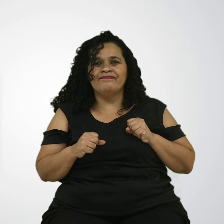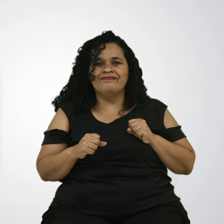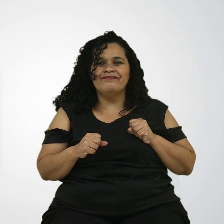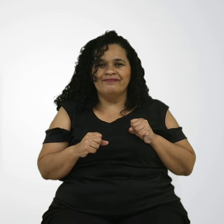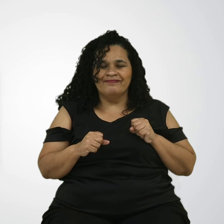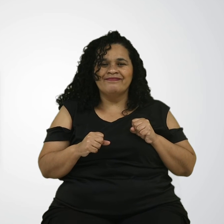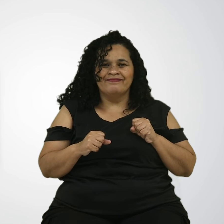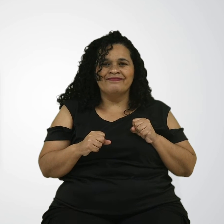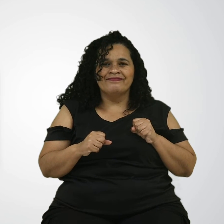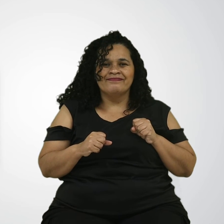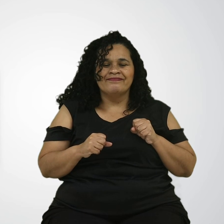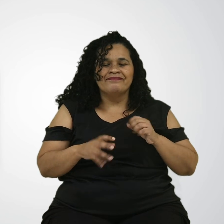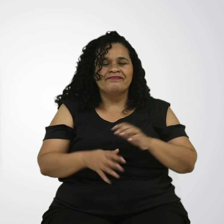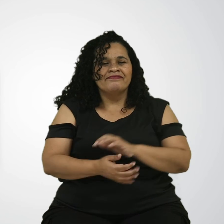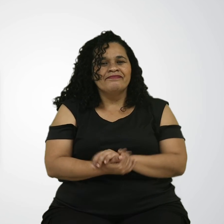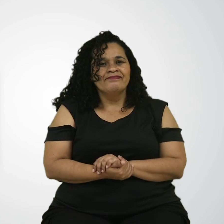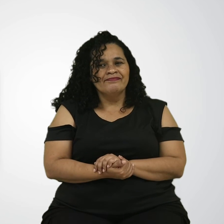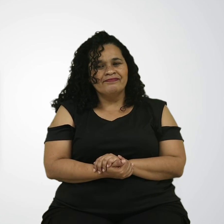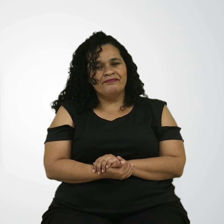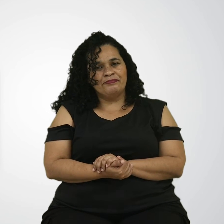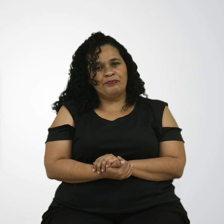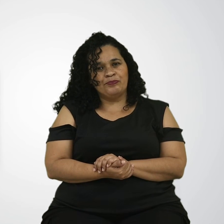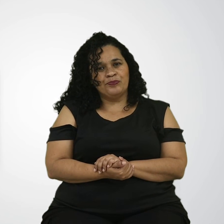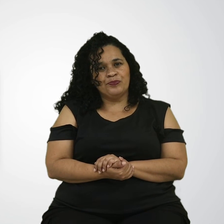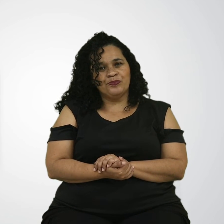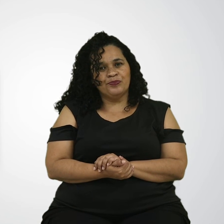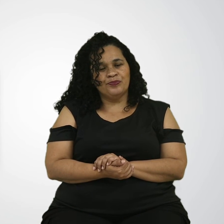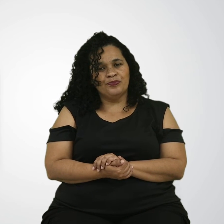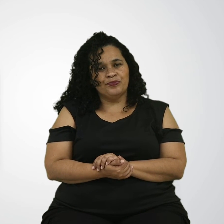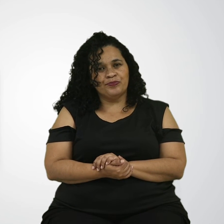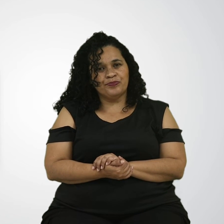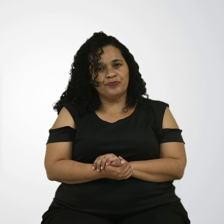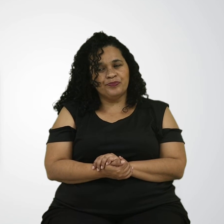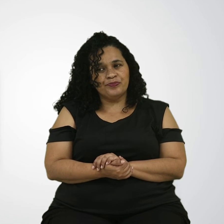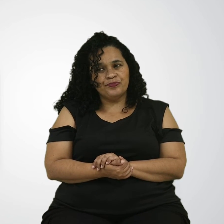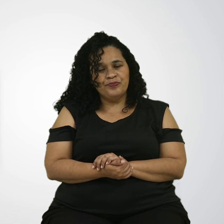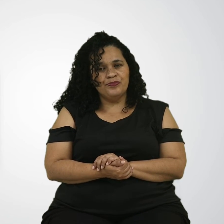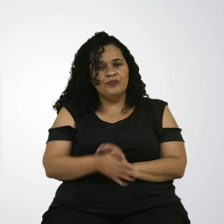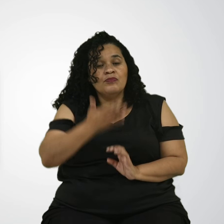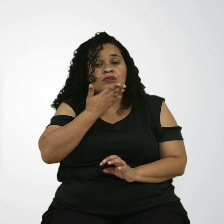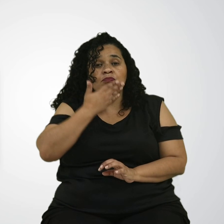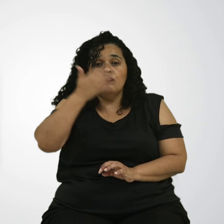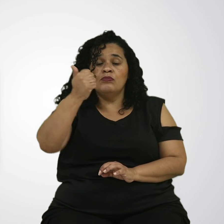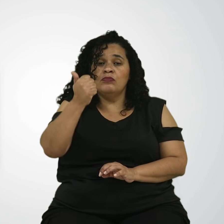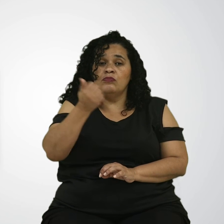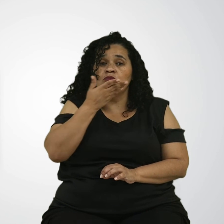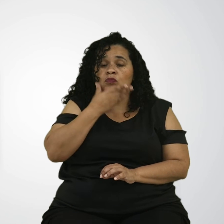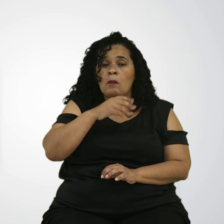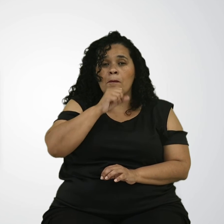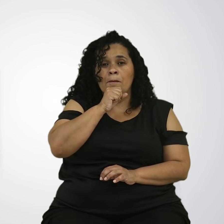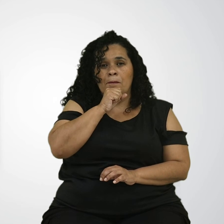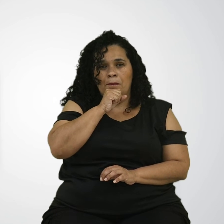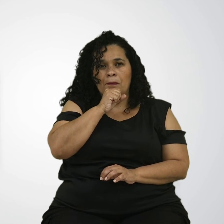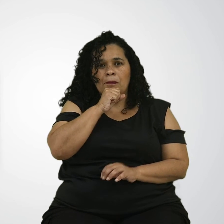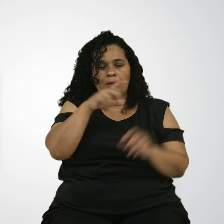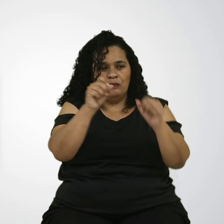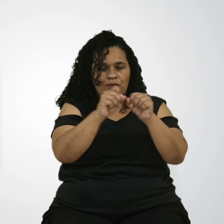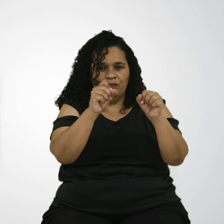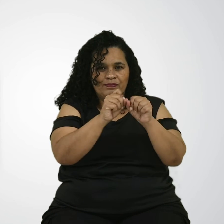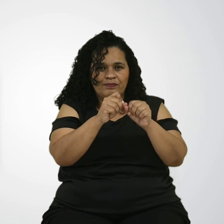escritor aqui, né? O maior bem que um pai pode fazer a um filho é amar a mãe dele. Isso é muito